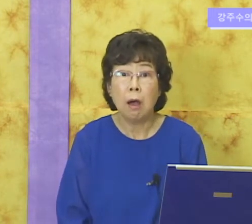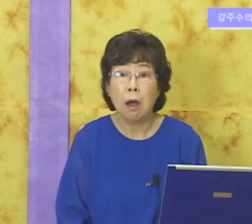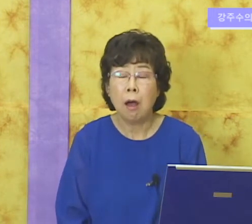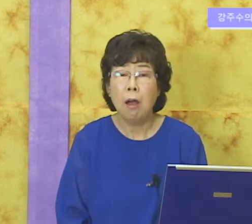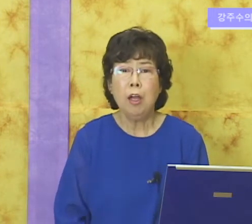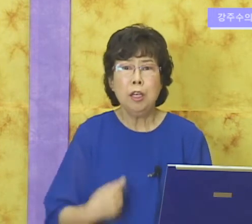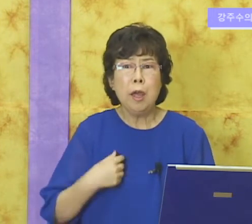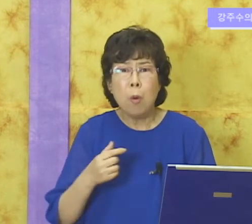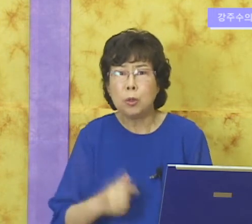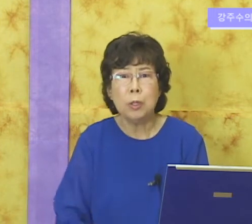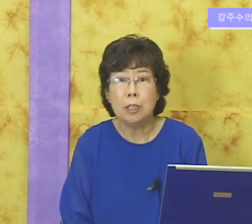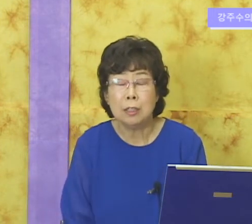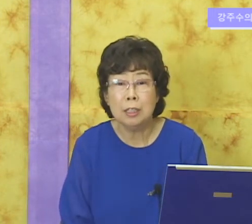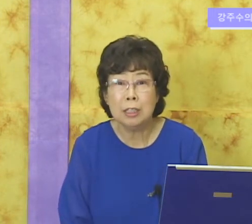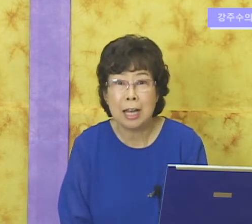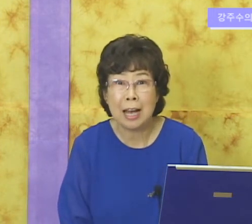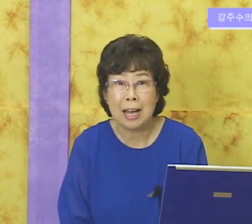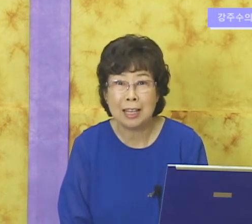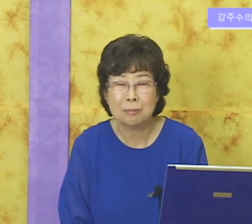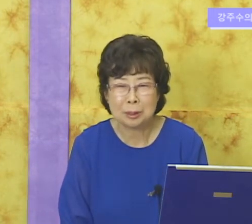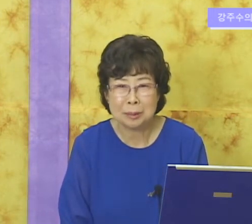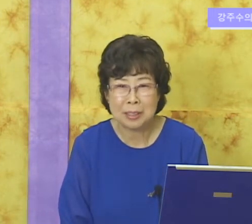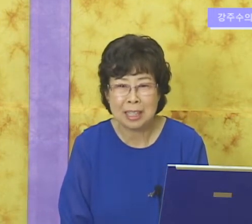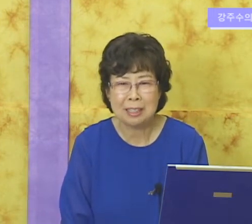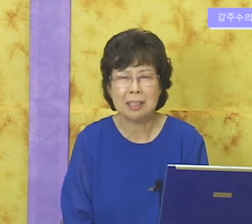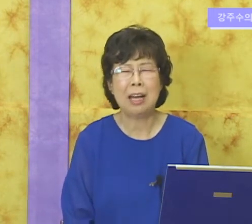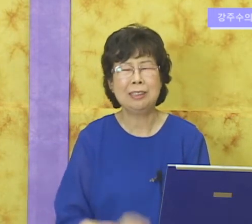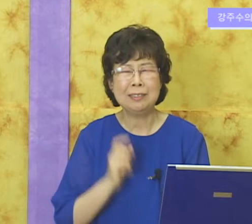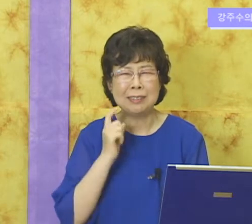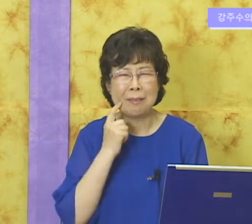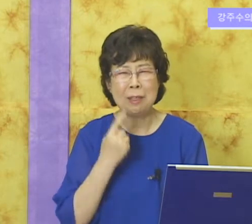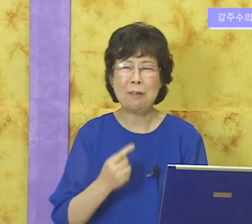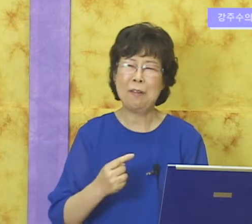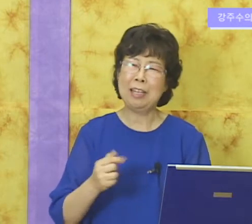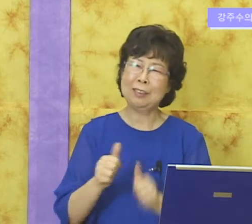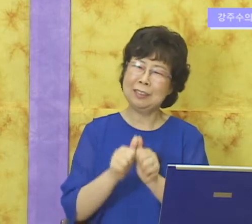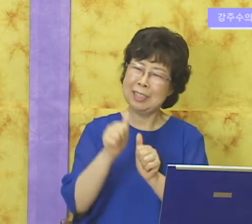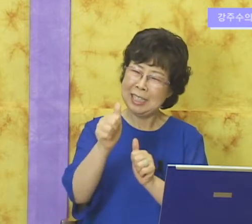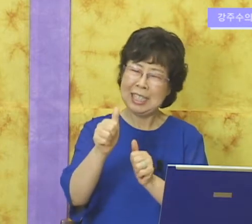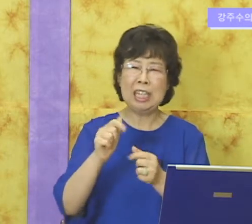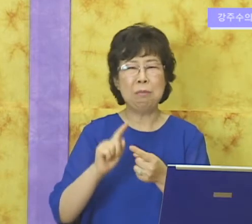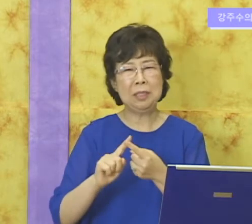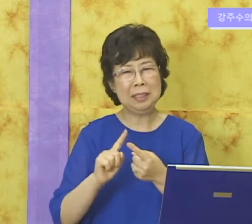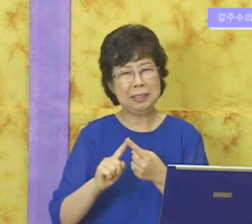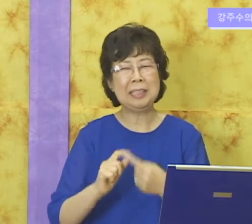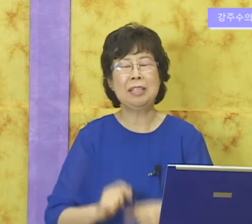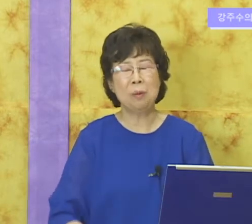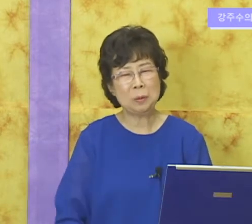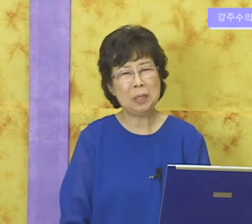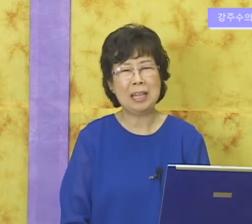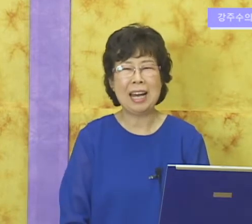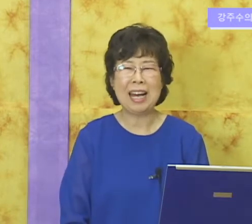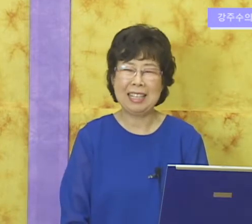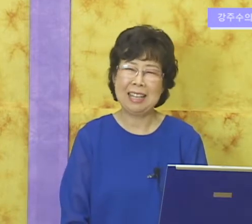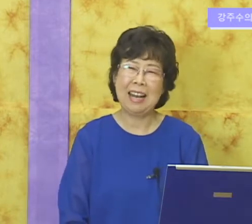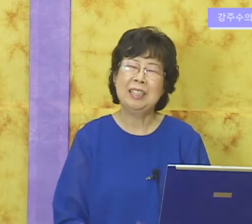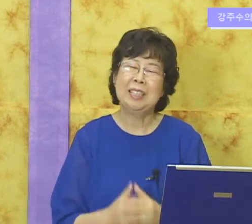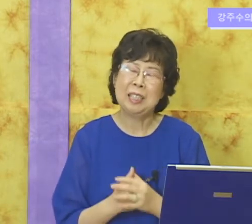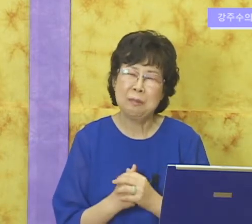있느냐, 내 목소리는 어떻느냐 묻습니다. 그래서 아주 아름답고 아주 남성적인 목소리다 하니까